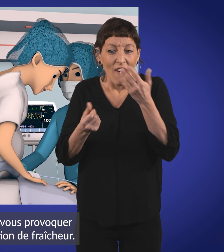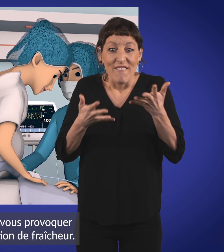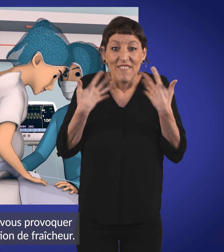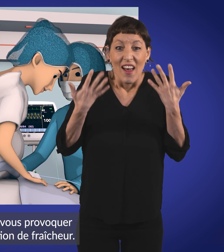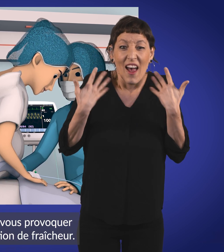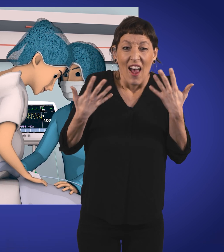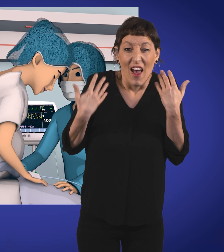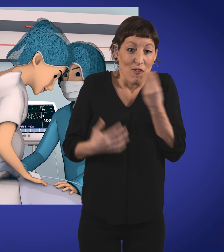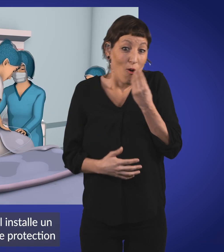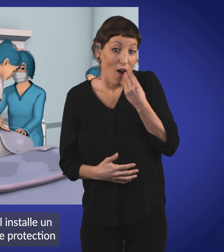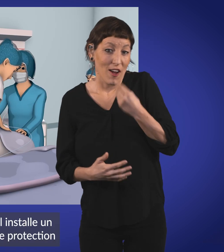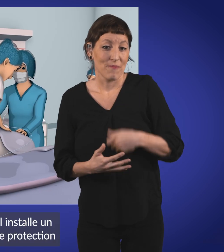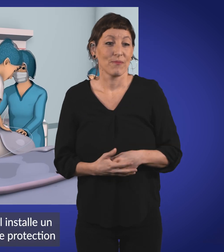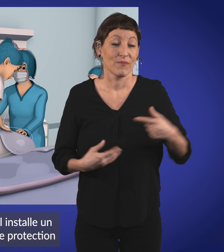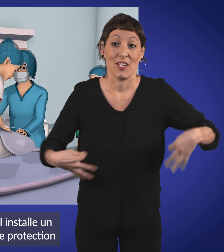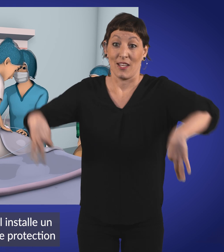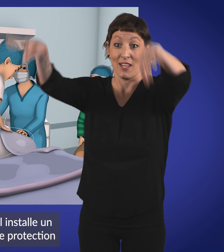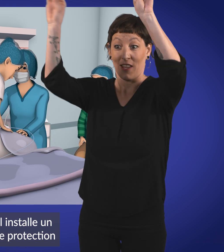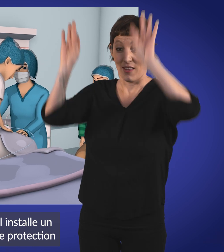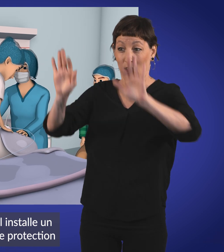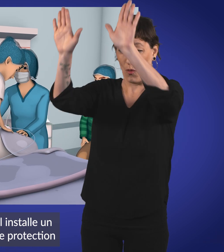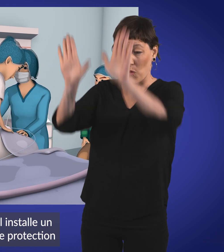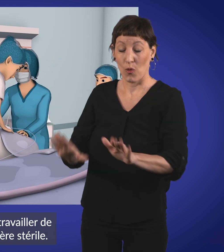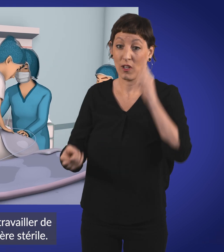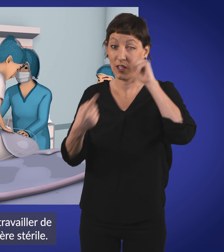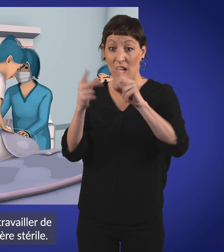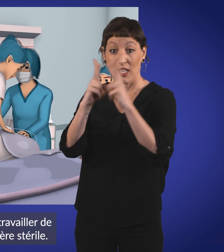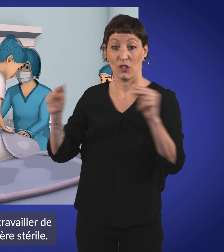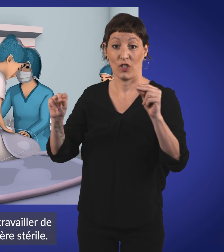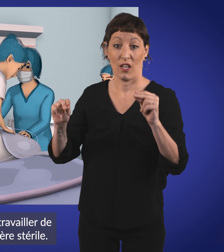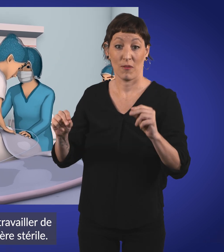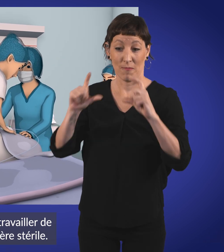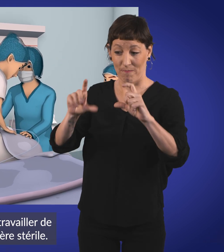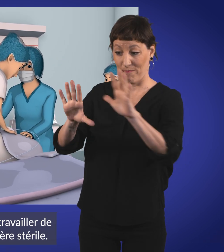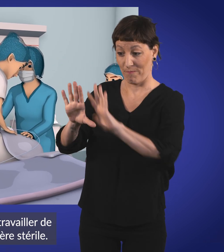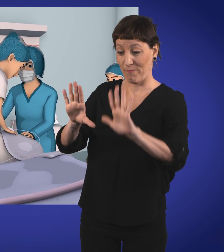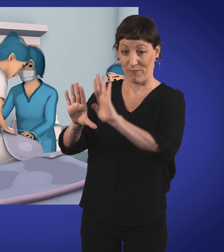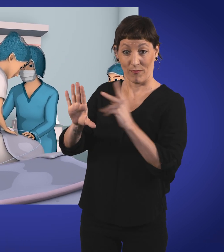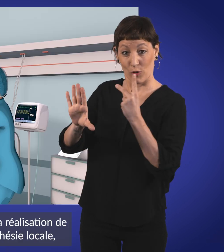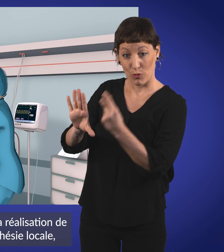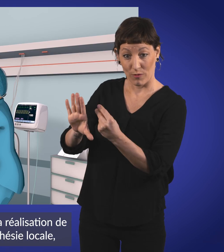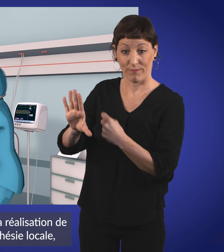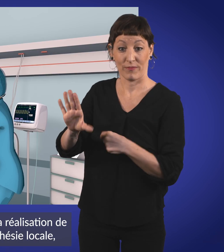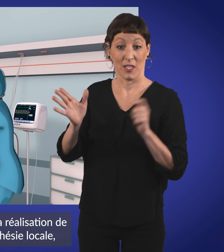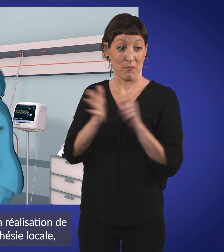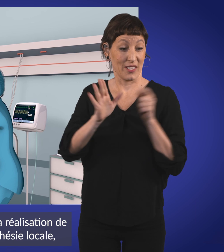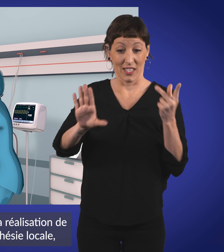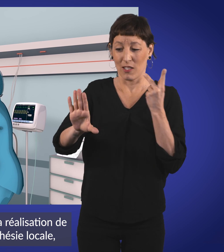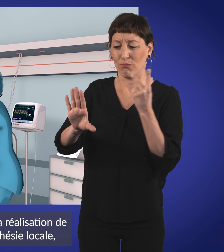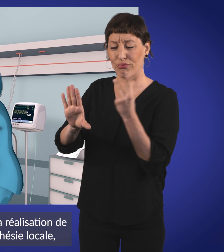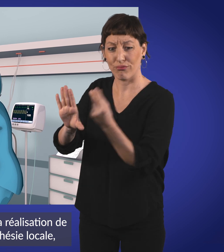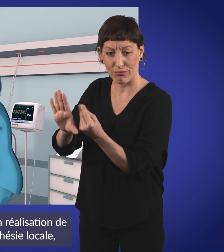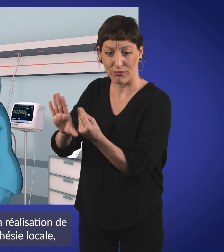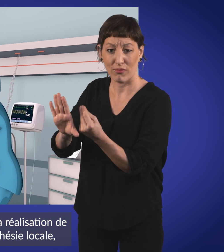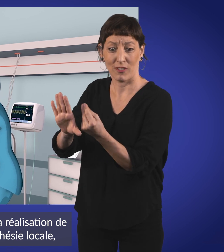sensation de fraîcheur. Puis, il installe un drap de protection pour travailler de manière stérile. Lors de la réalisation